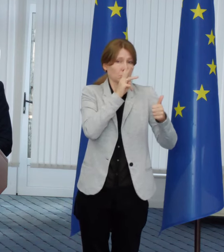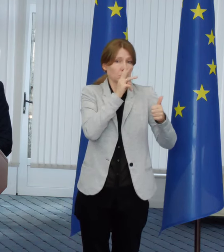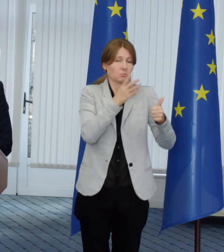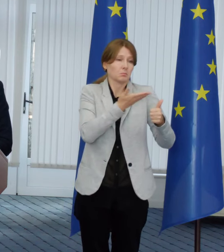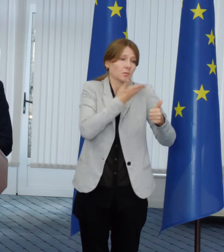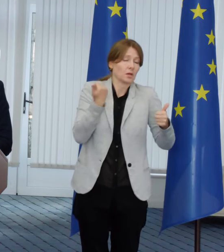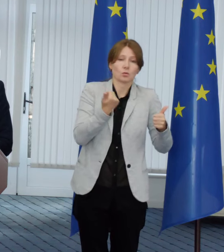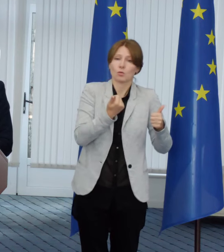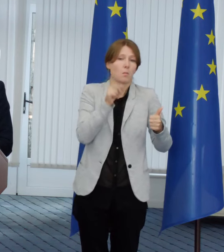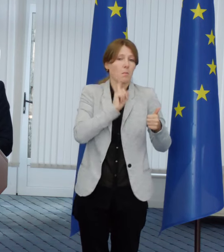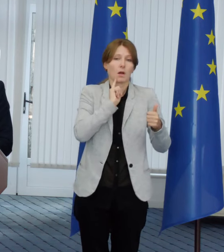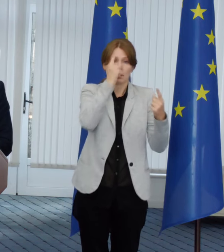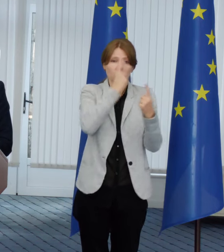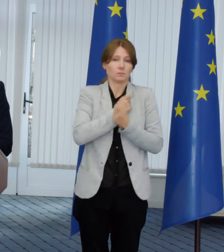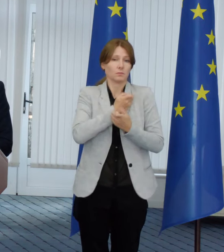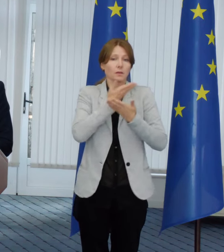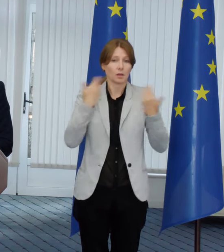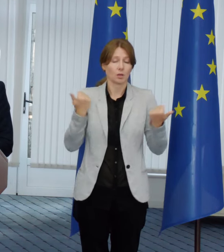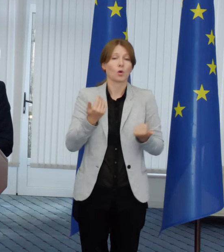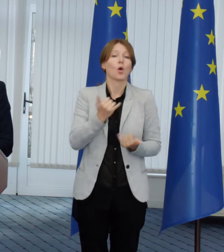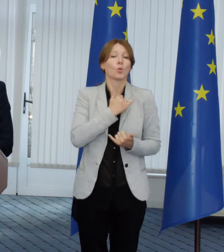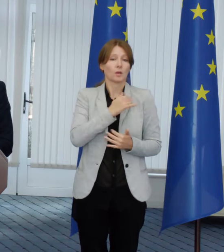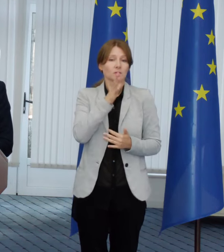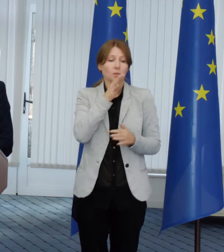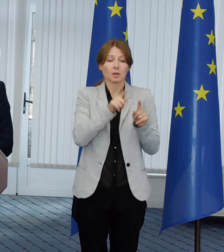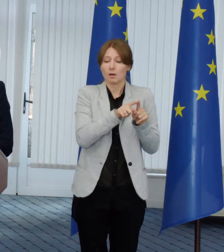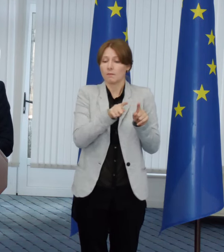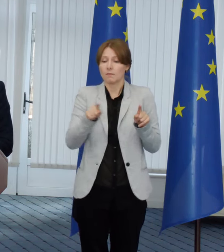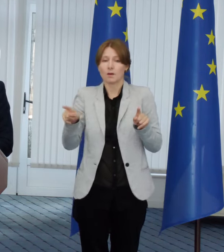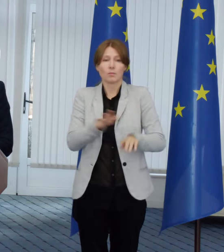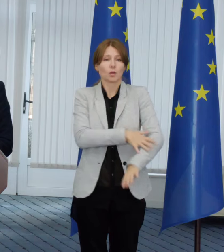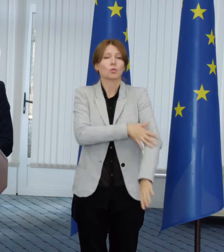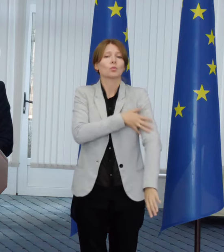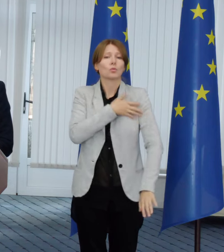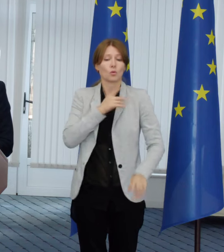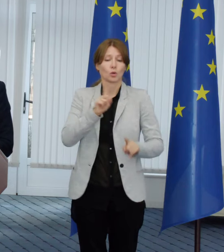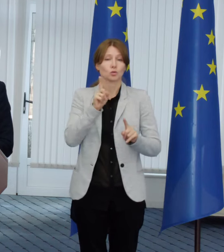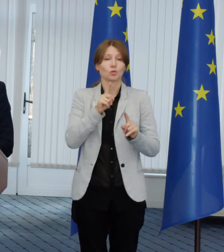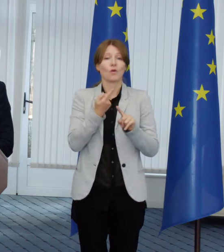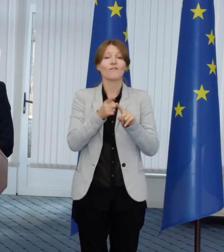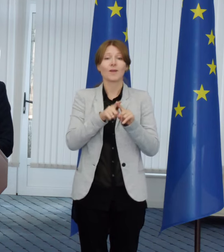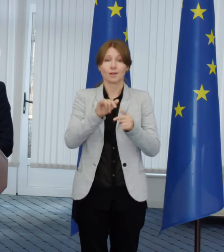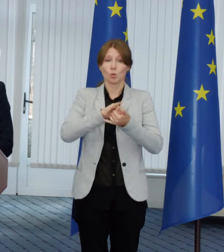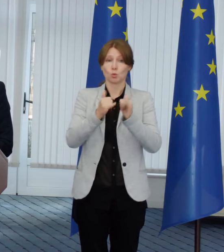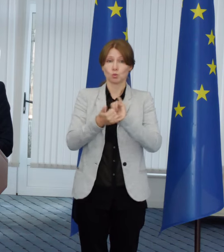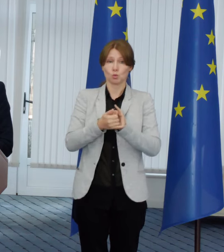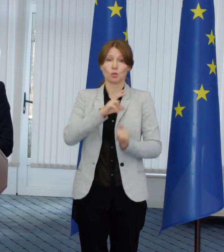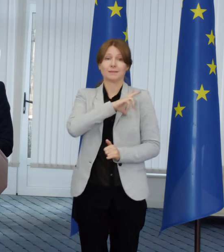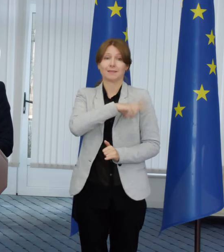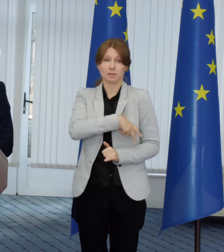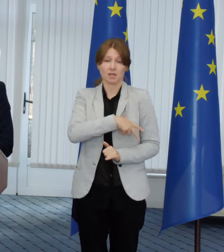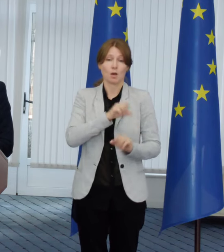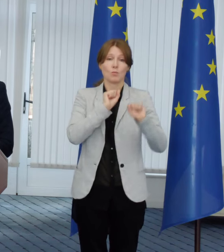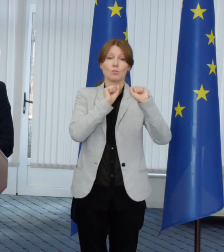pentru că am avut perioade îndelungate în care în serviciile sociale, în sistemul de